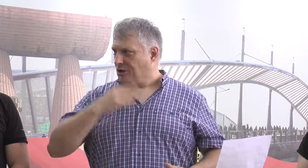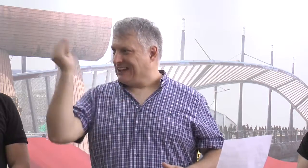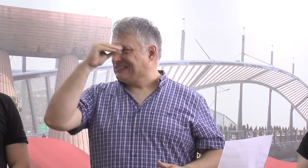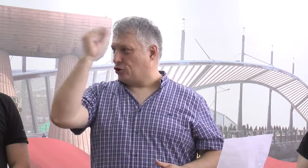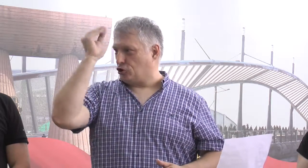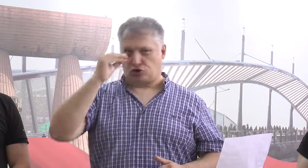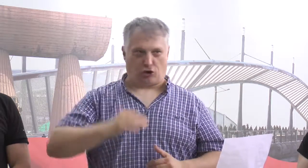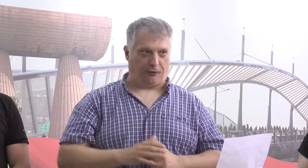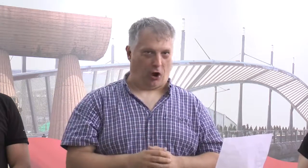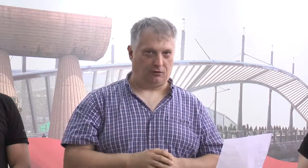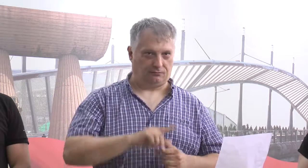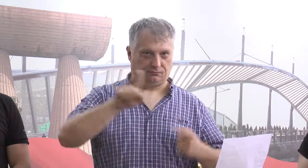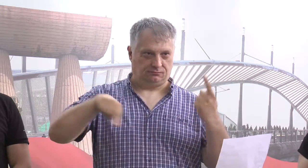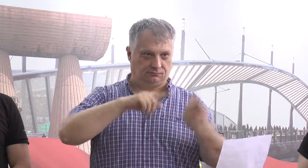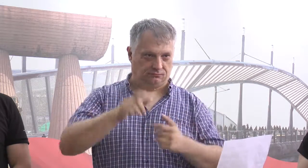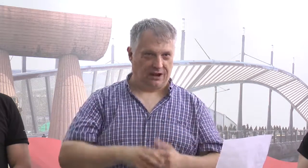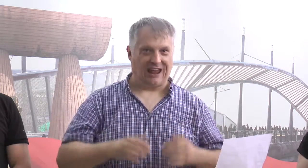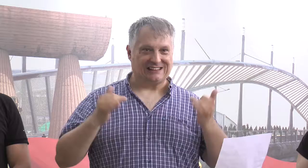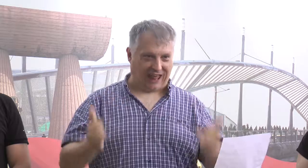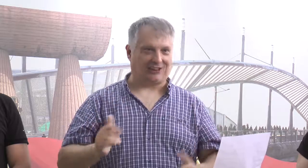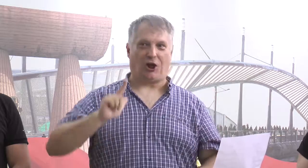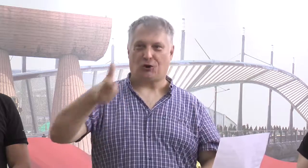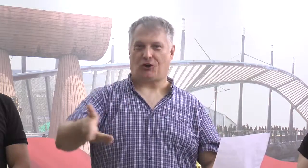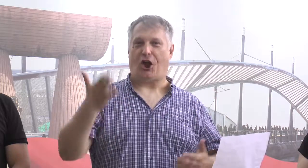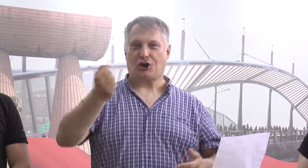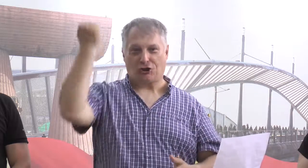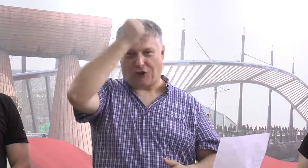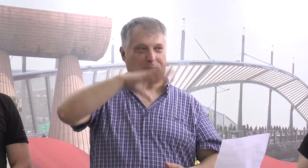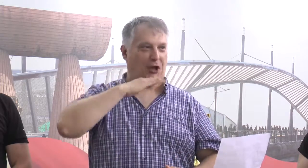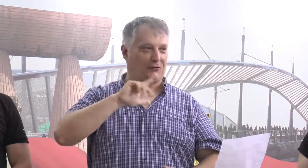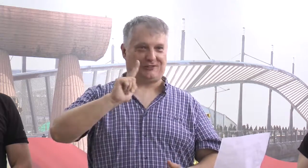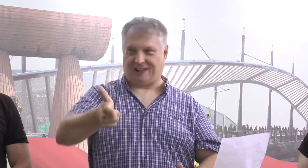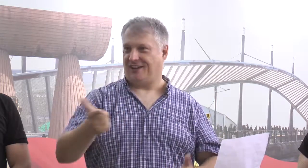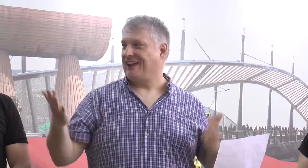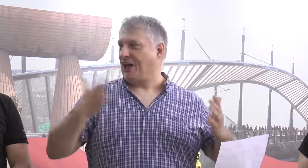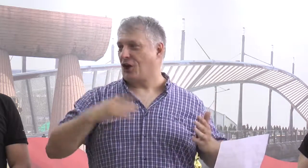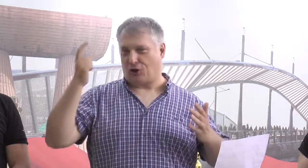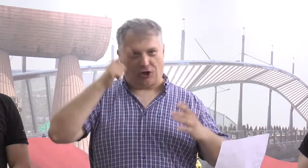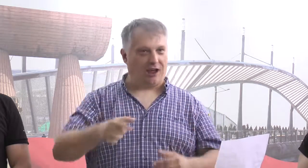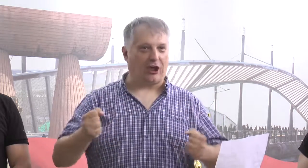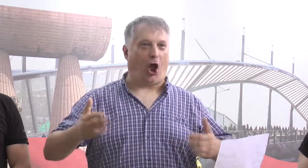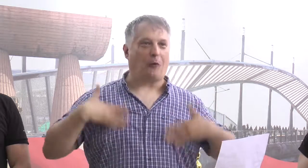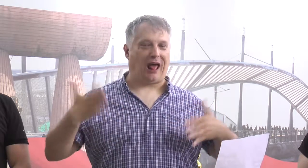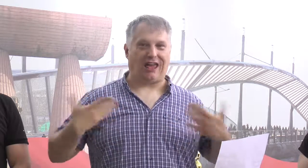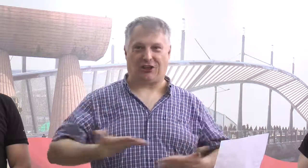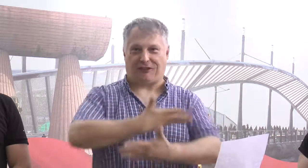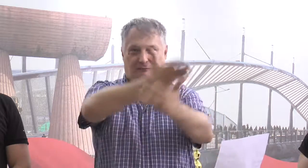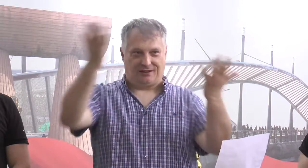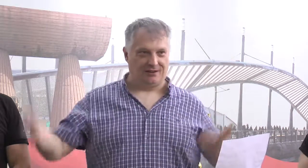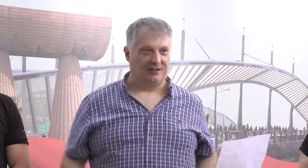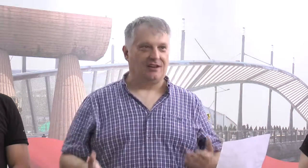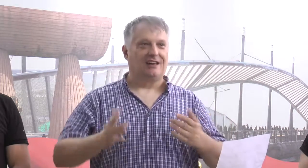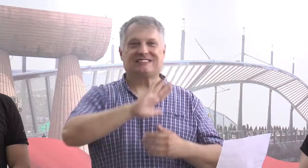njihovom organizacijom. Kako je sve to teklo uopšte, zato što je prvi put to nastalo? Evo sada, po drugi put